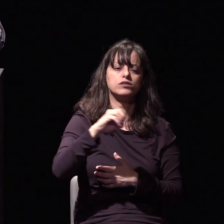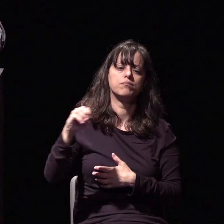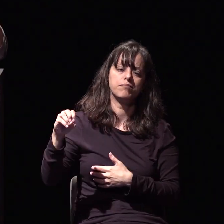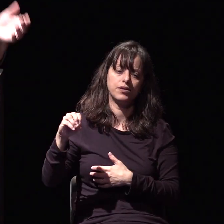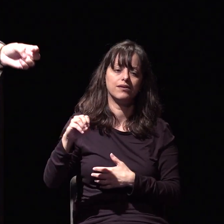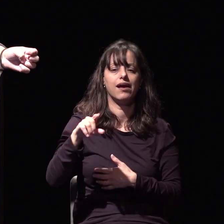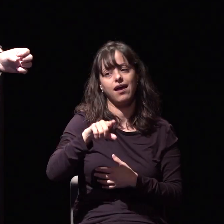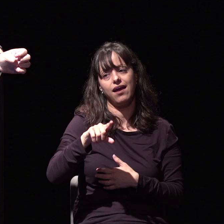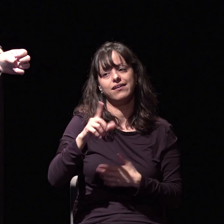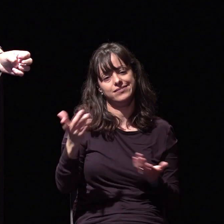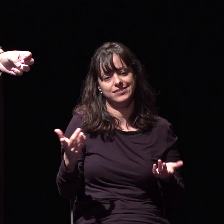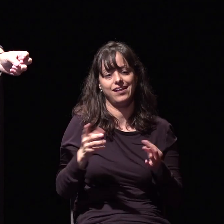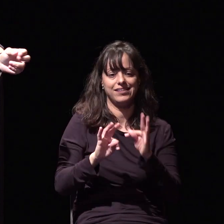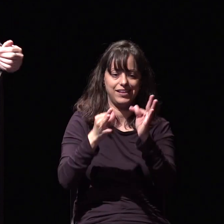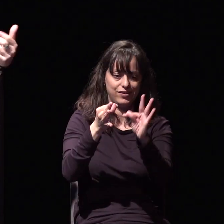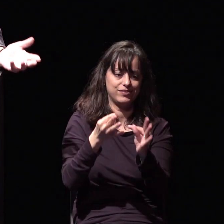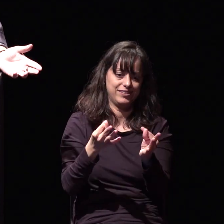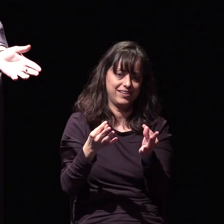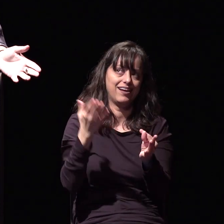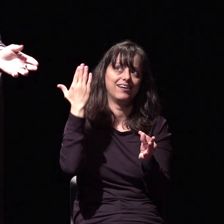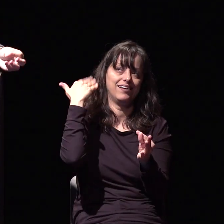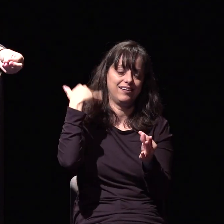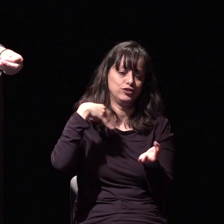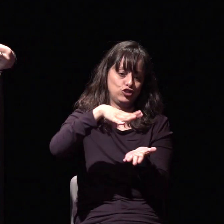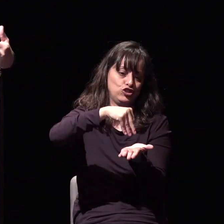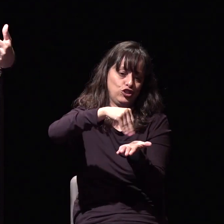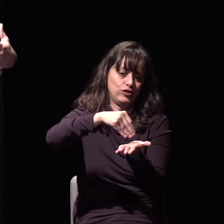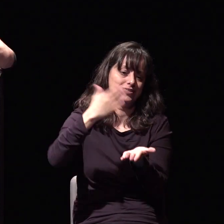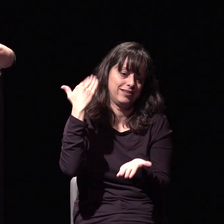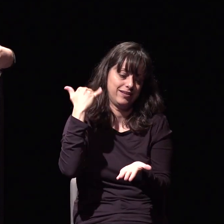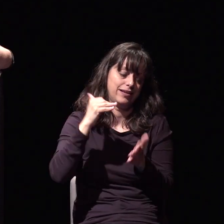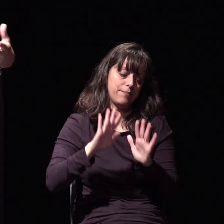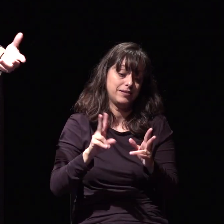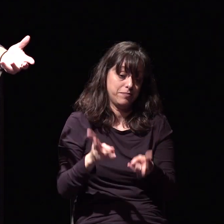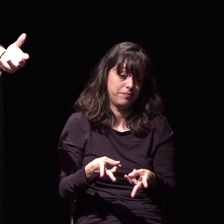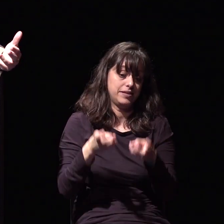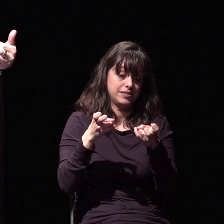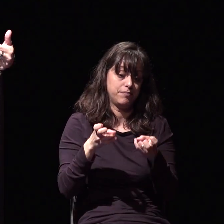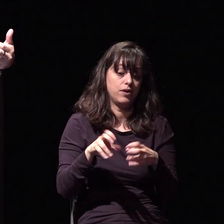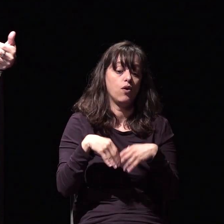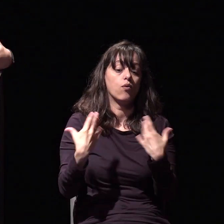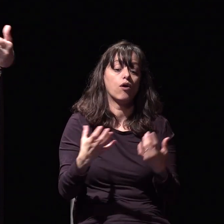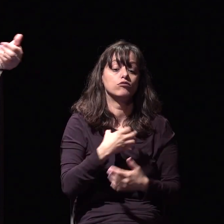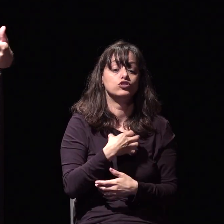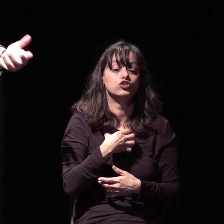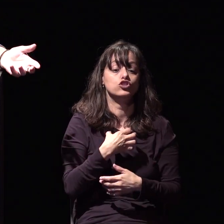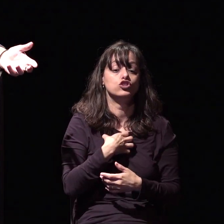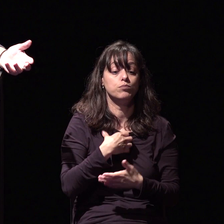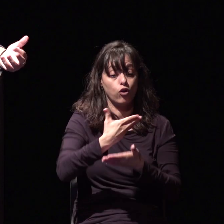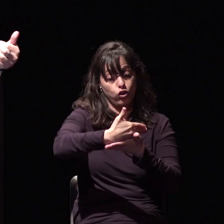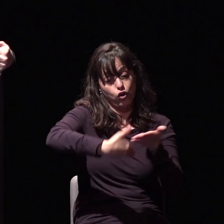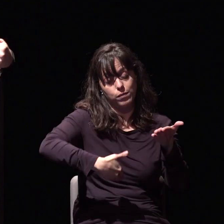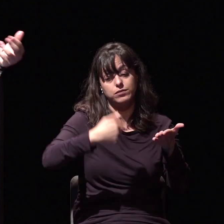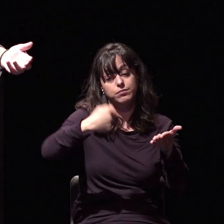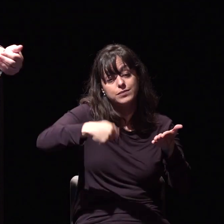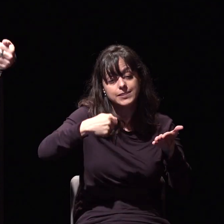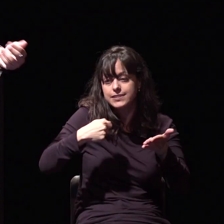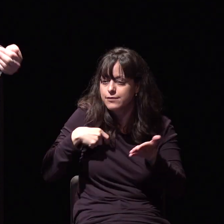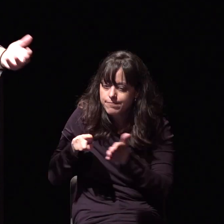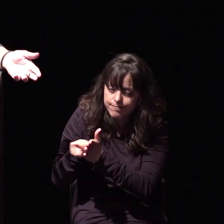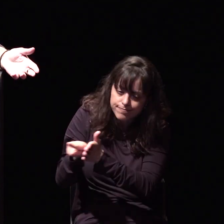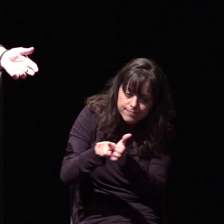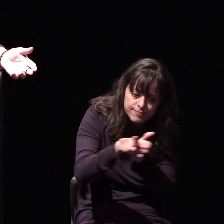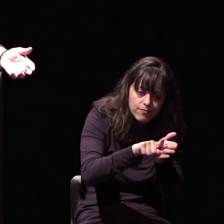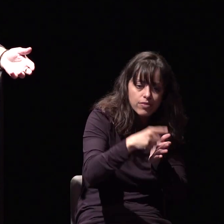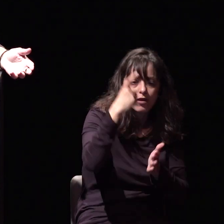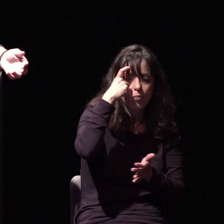com essa tecnologia que, vamos dizer, vai ficando obsoleta e vai sendo substituída, mas é perceber que tipo de documentação que, de repente, é necessária especular para pensar